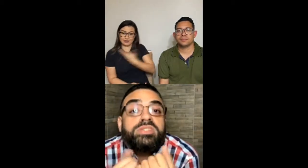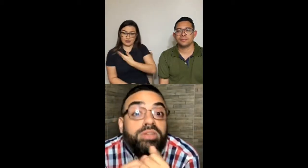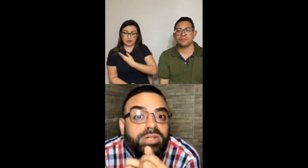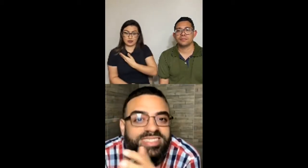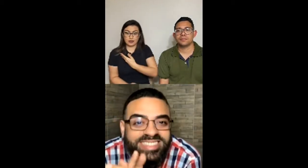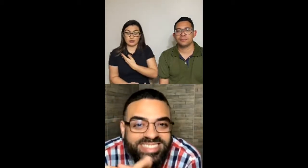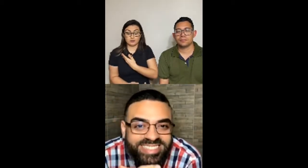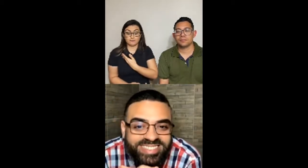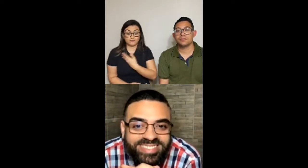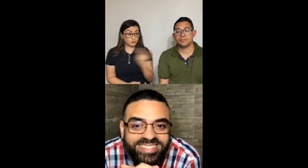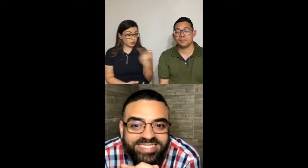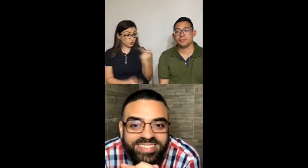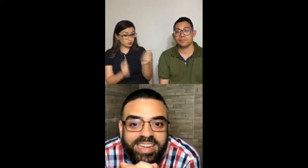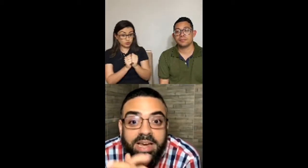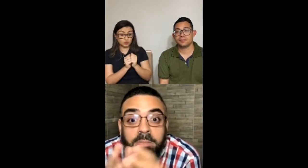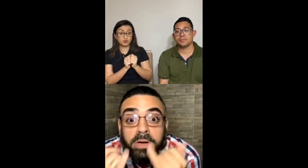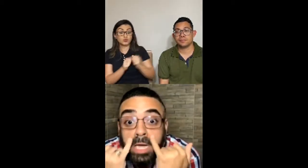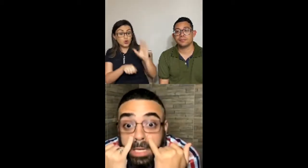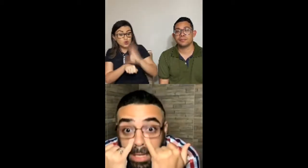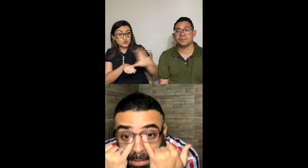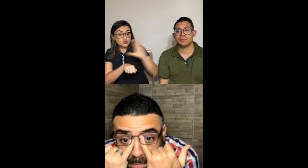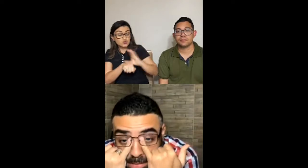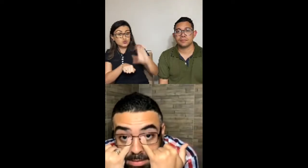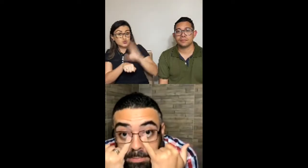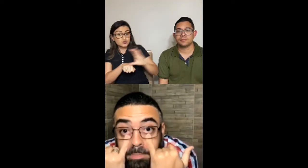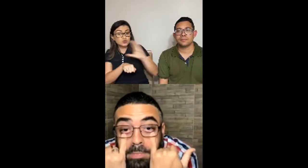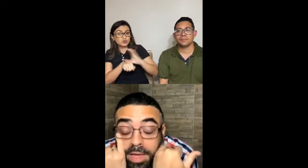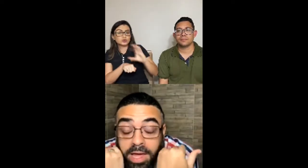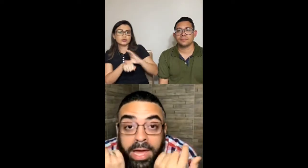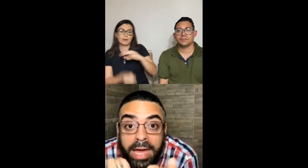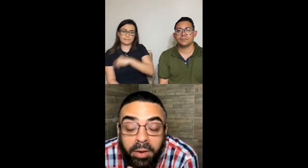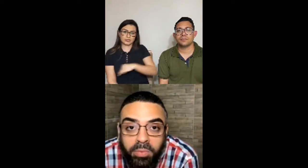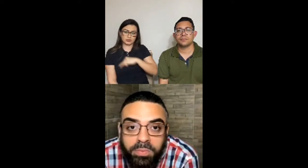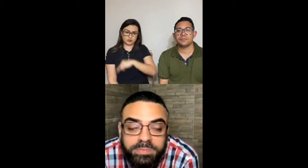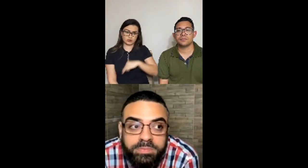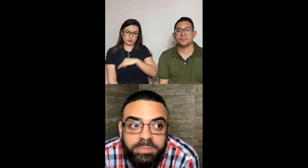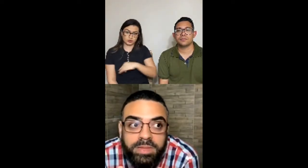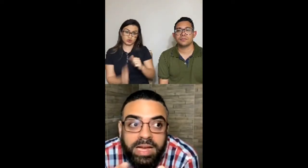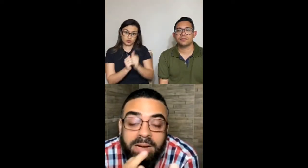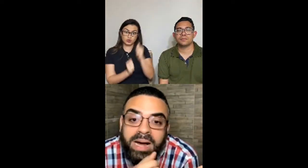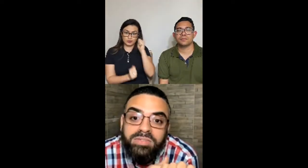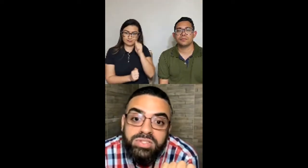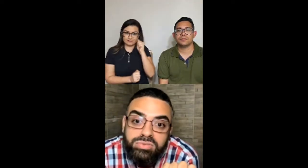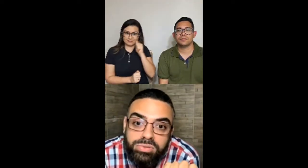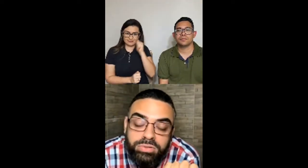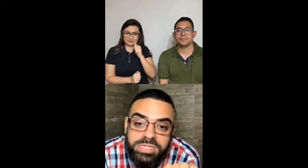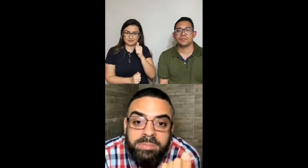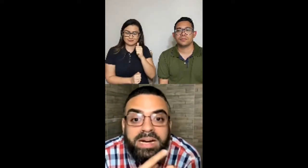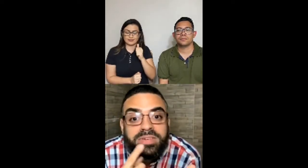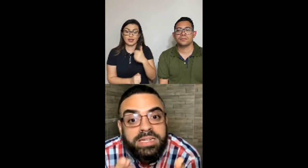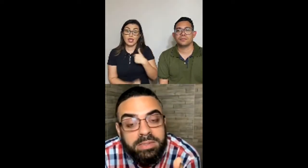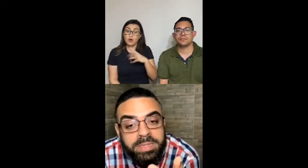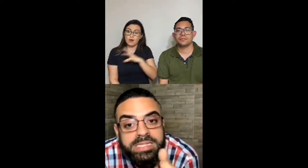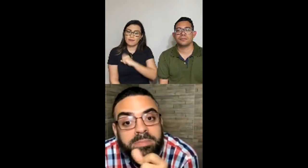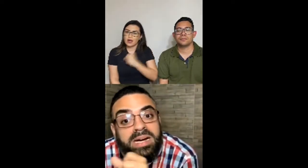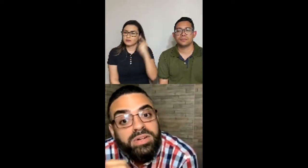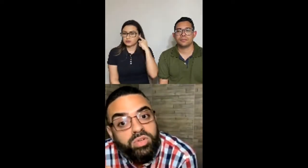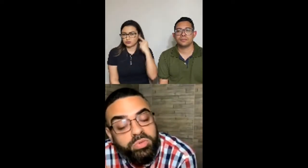minha amiga, eu fiz com ela um curso de missões. Porque é aquela